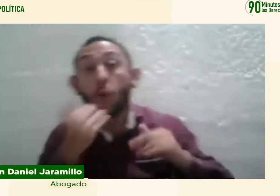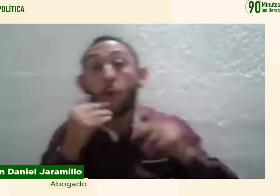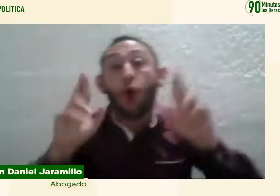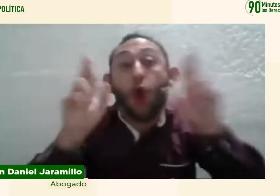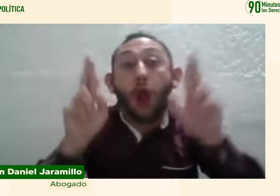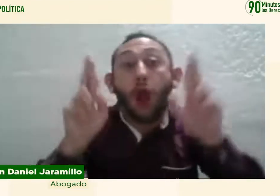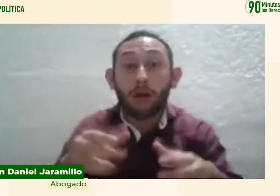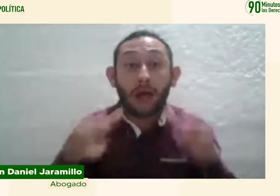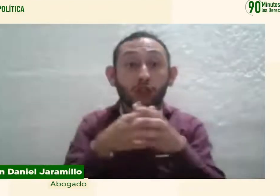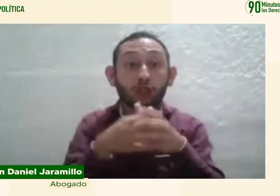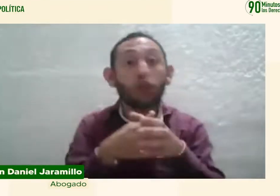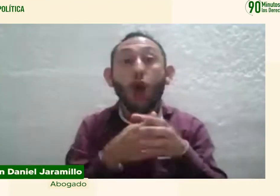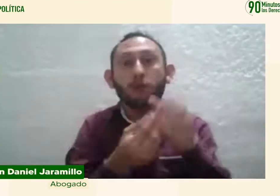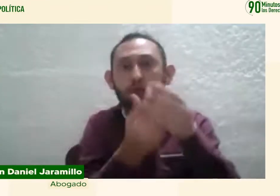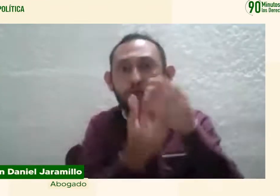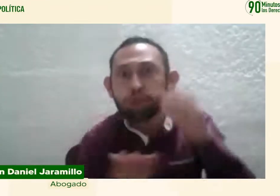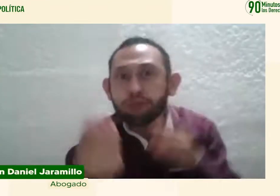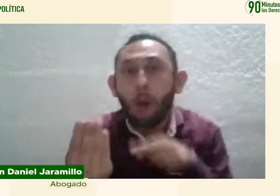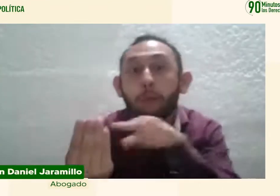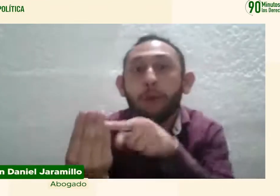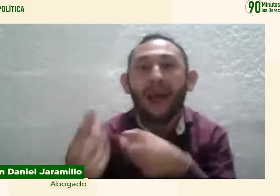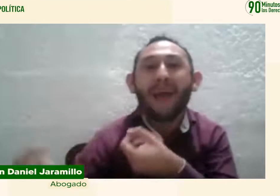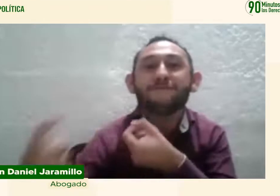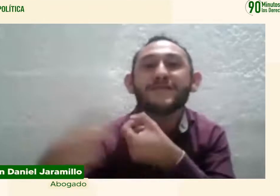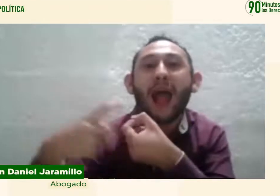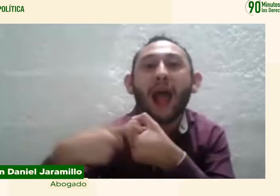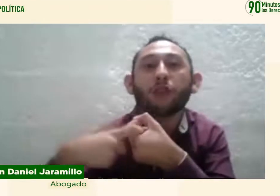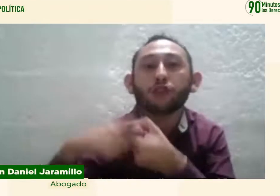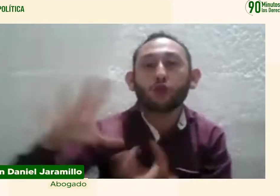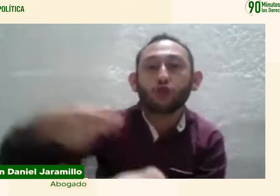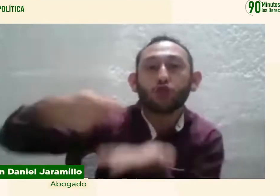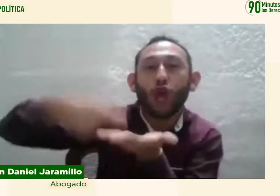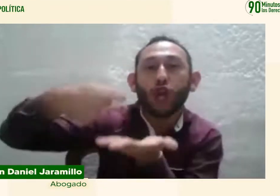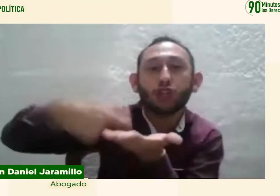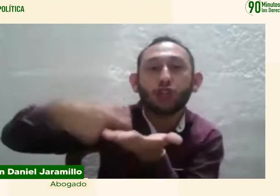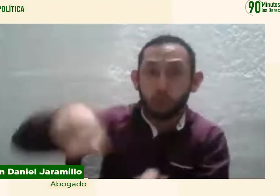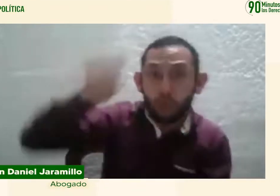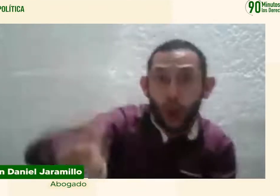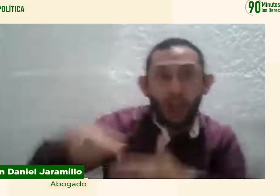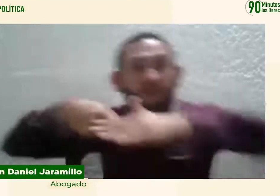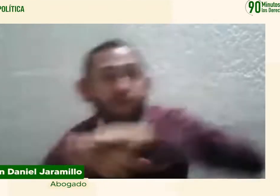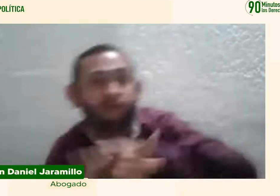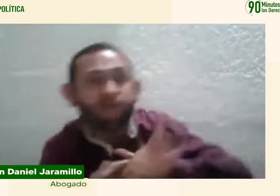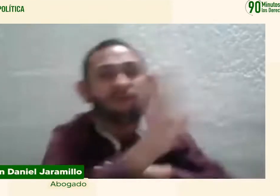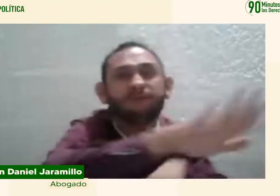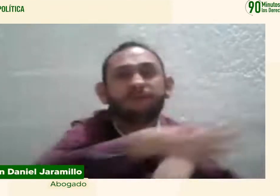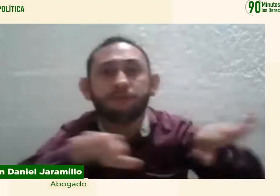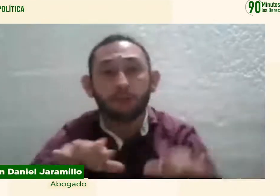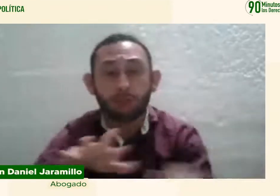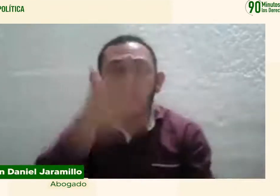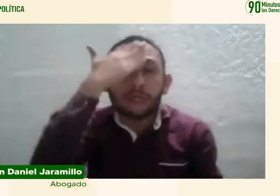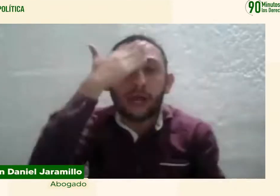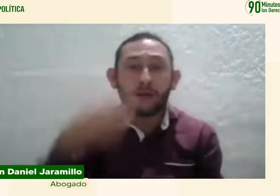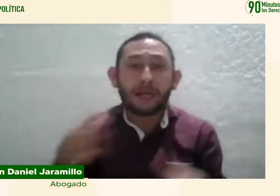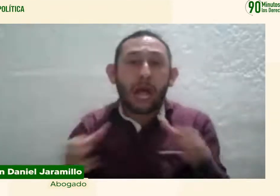nosotros y dentro de las asociaciones investiga y poder mostrar porque también los socios también lo pueden hacer